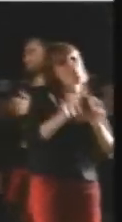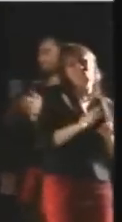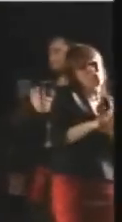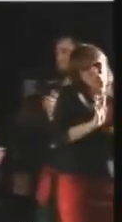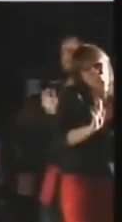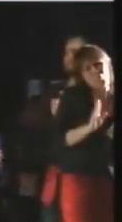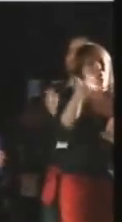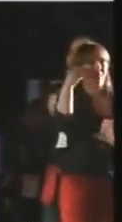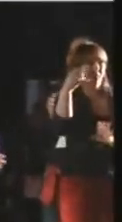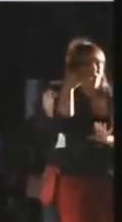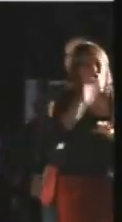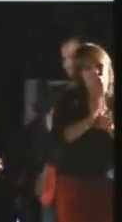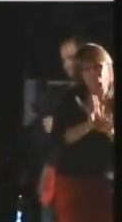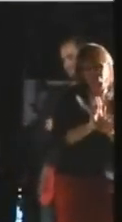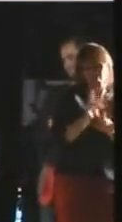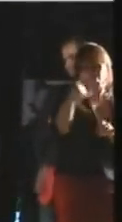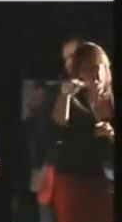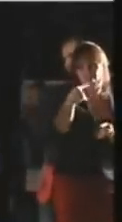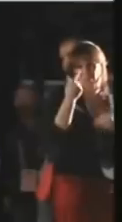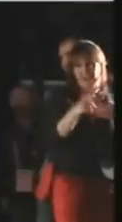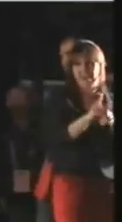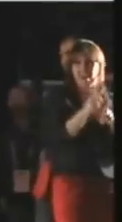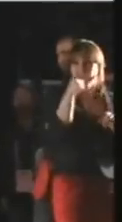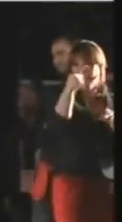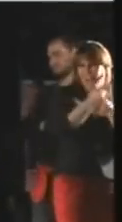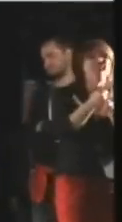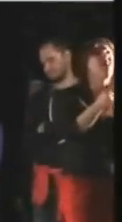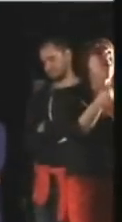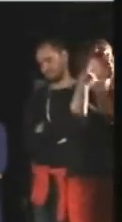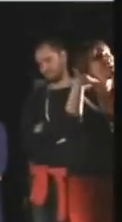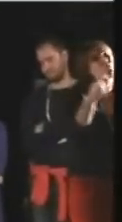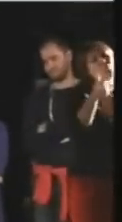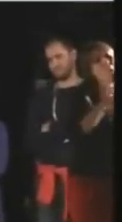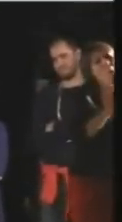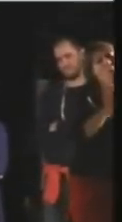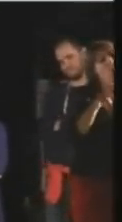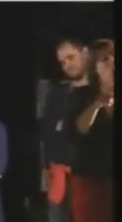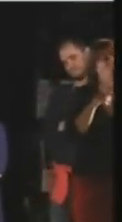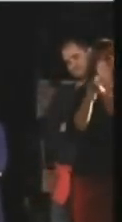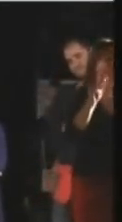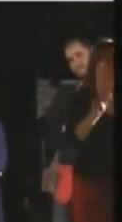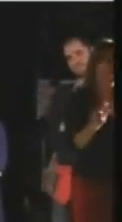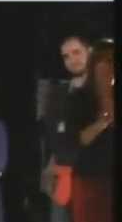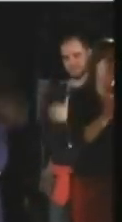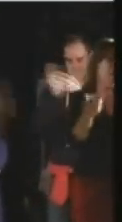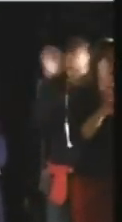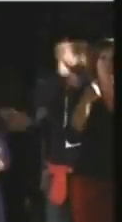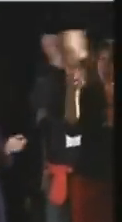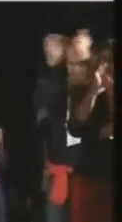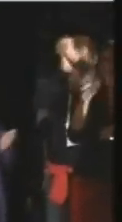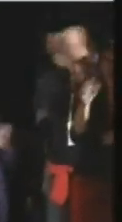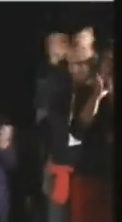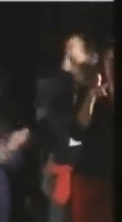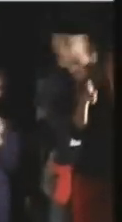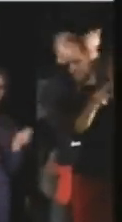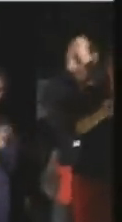uso neanche il telefonino, figuratevi. Sono abituato da intellettuale a scrivere con la stilografica. Vai a fanculo te e